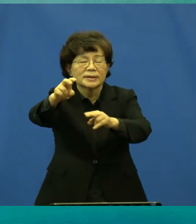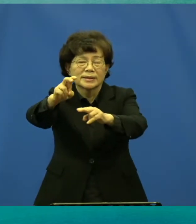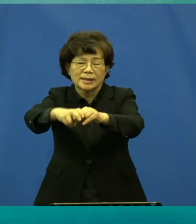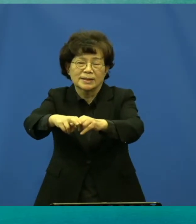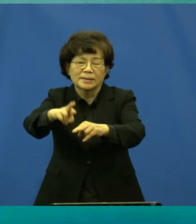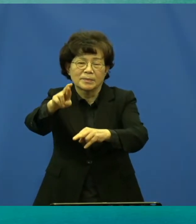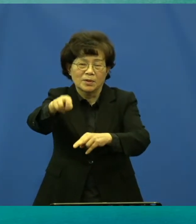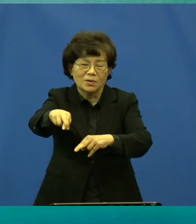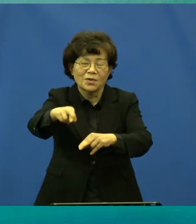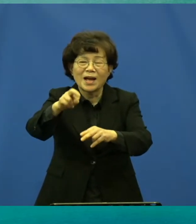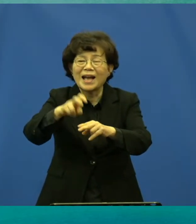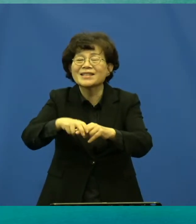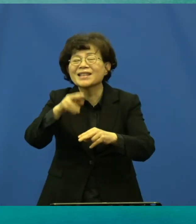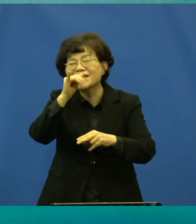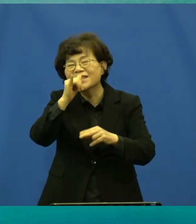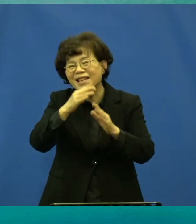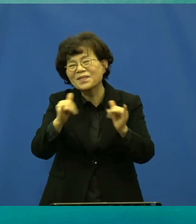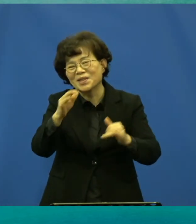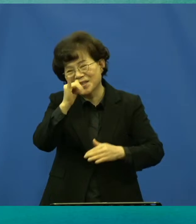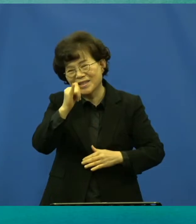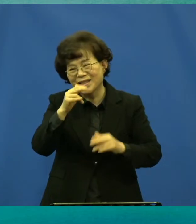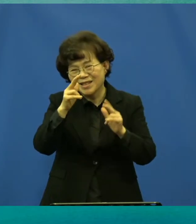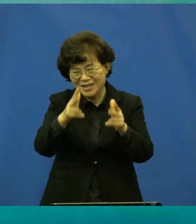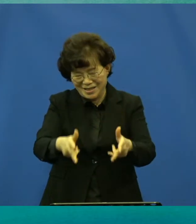직접 경기에 뛰어들고 싶지는 않습니다.